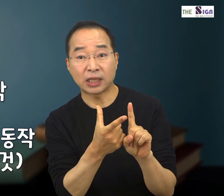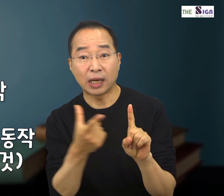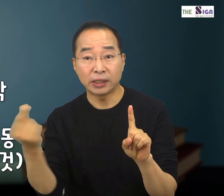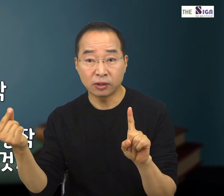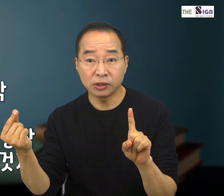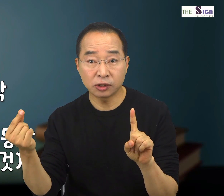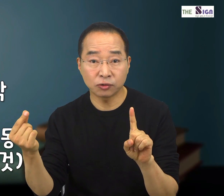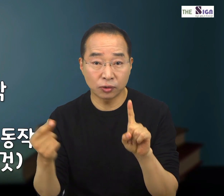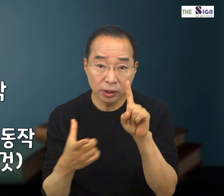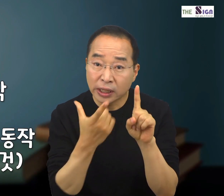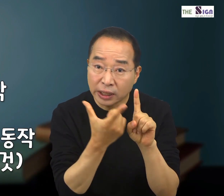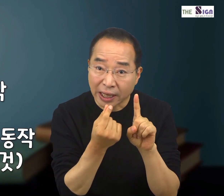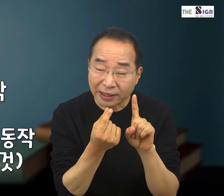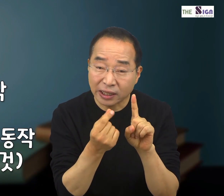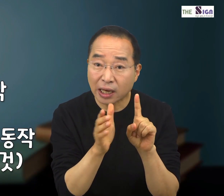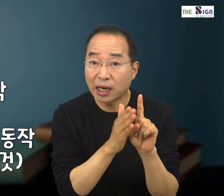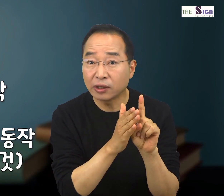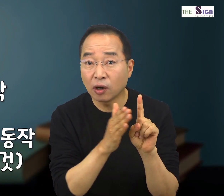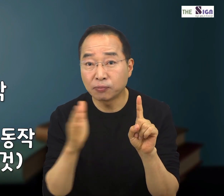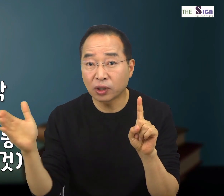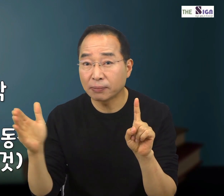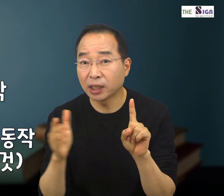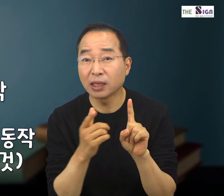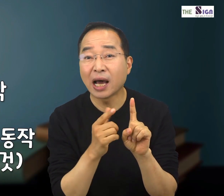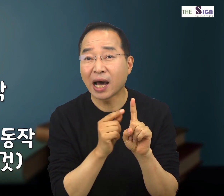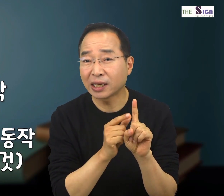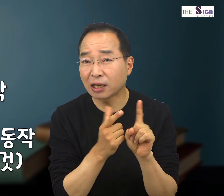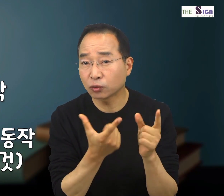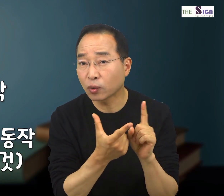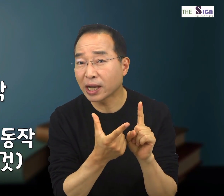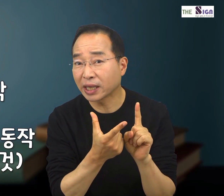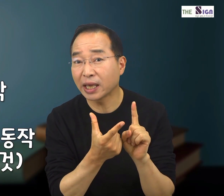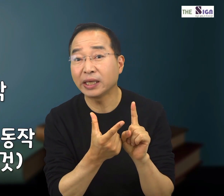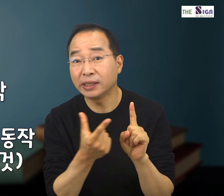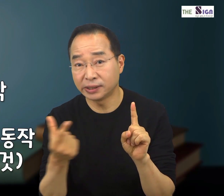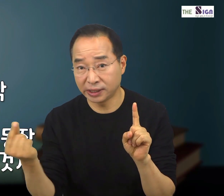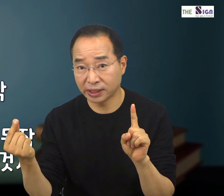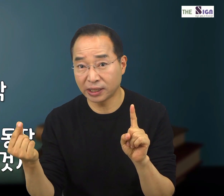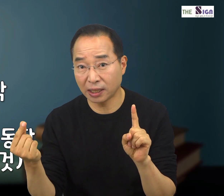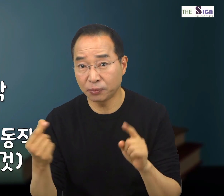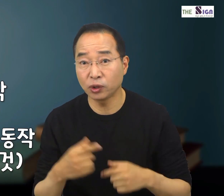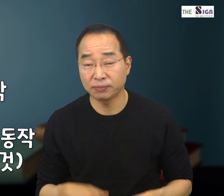자, 이런 식으로 이 같다가 옆으로 가면 하나로 똑같게 일치시키다는 표현입니다.